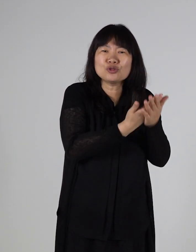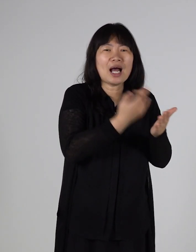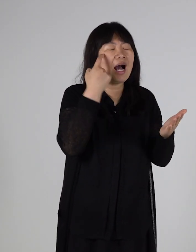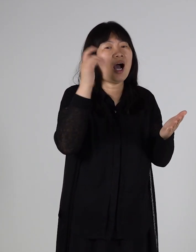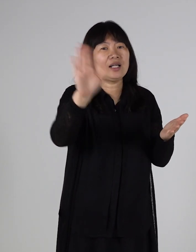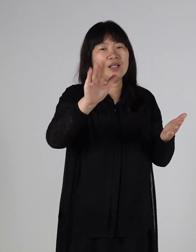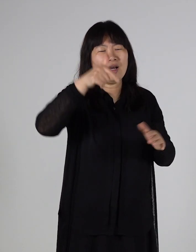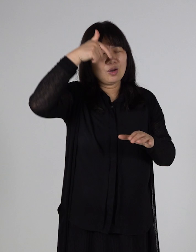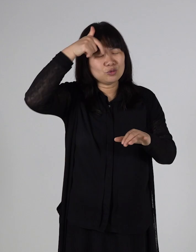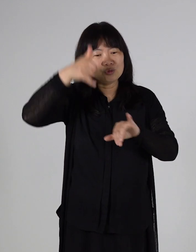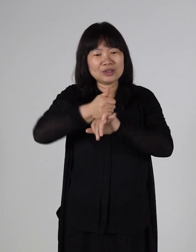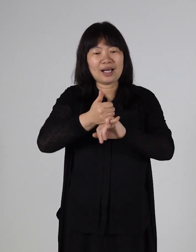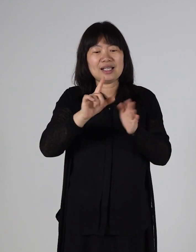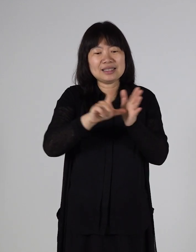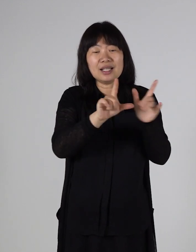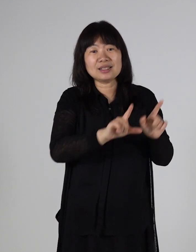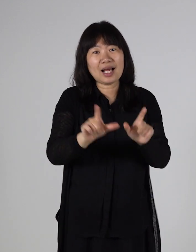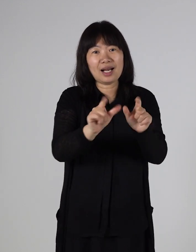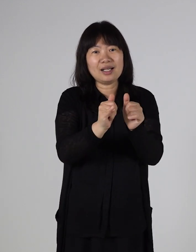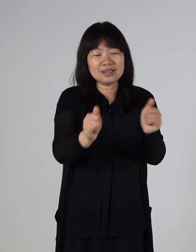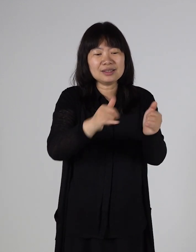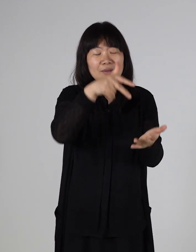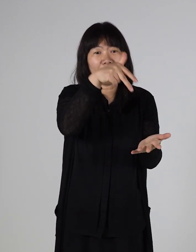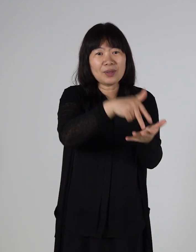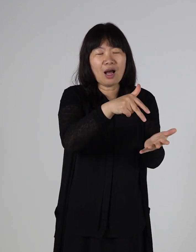어마어마한 혁명적인 신앙의